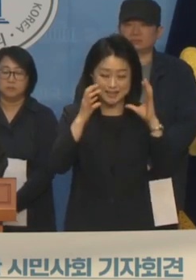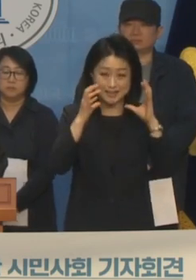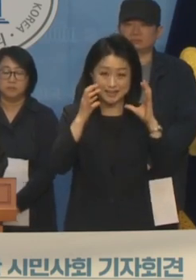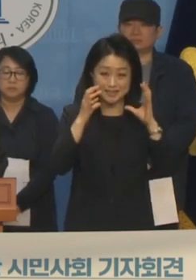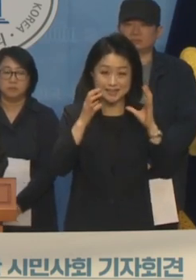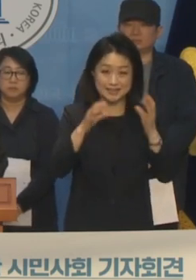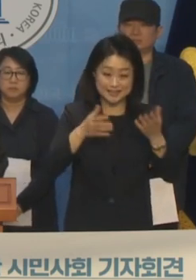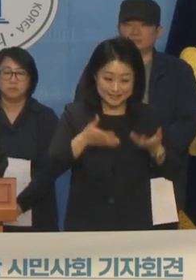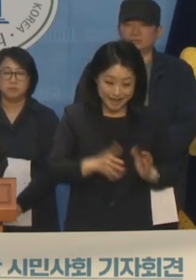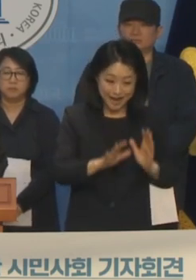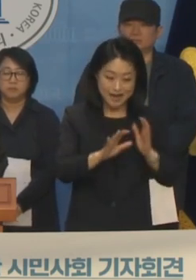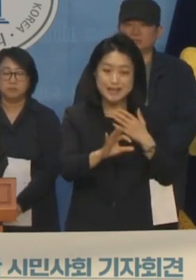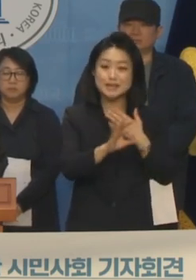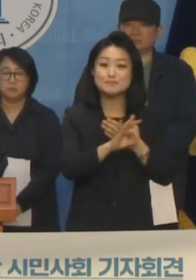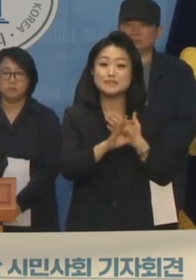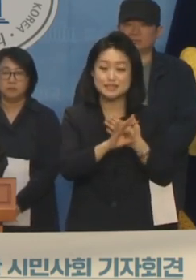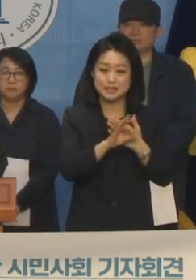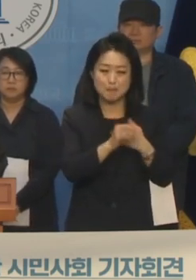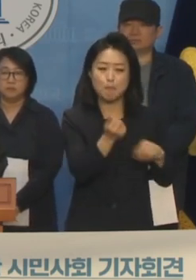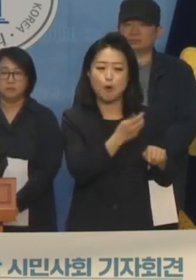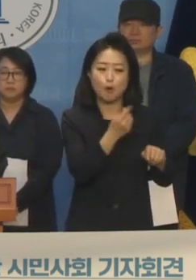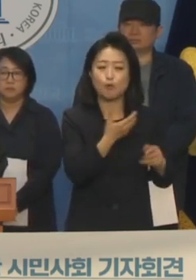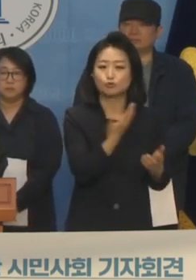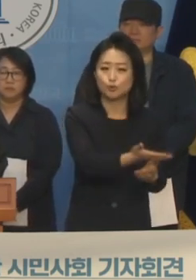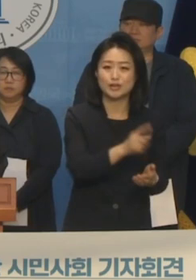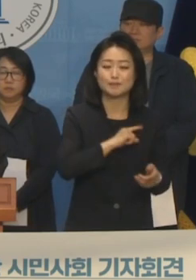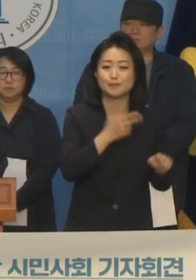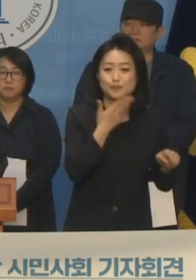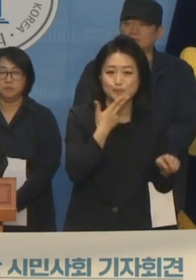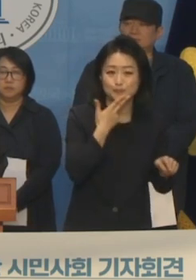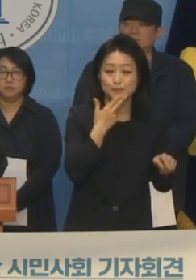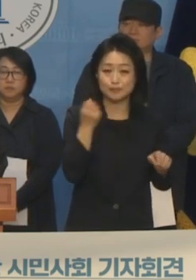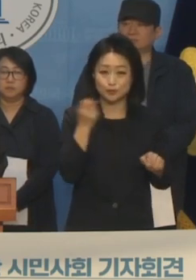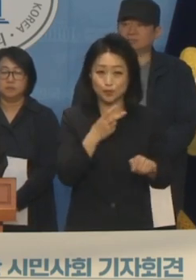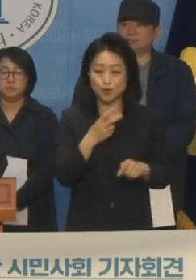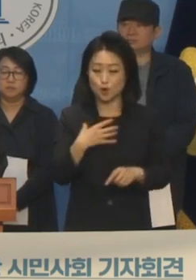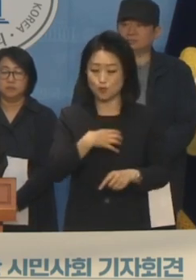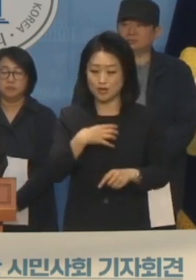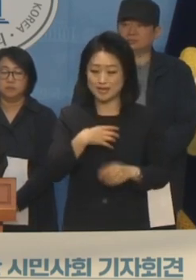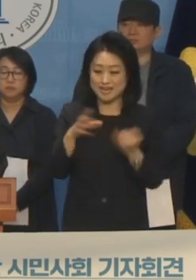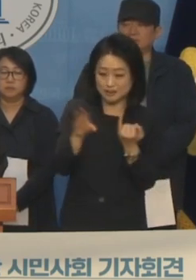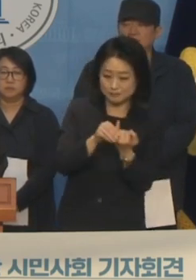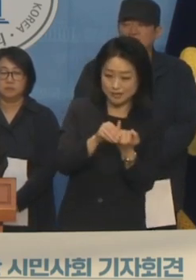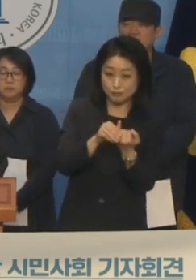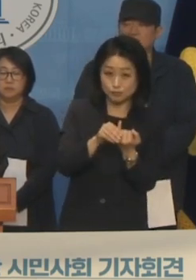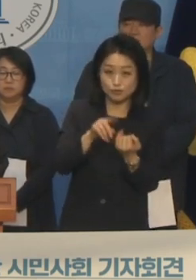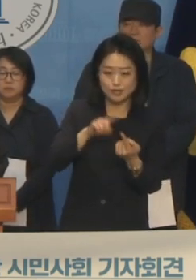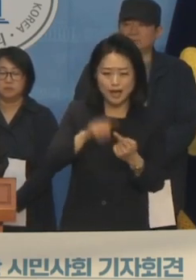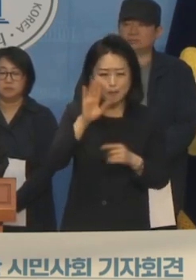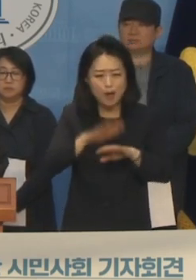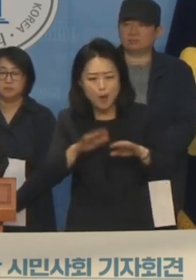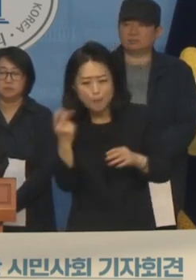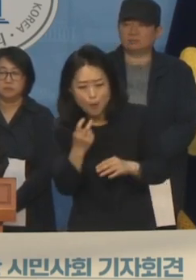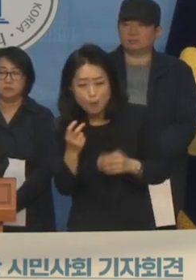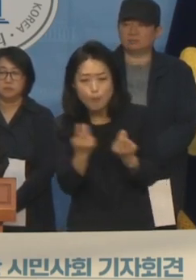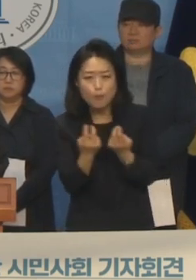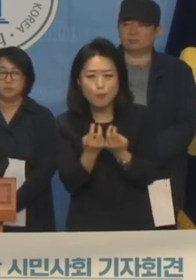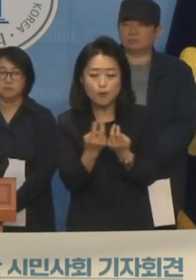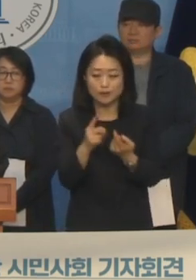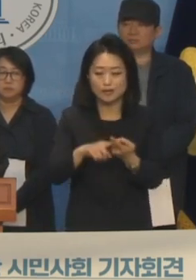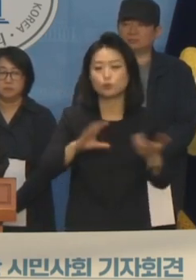대한 전수조사와 위기 임산부 지원을 위한 정책 논의도 서둘러 시작되었습니다. 그러나